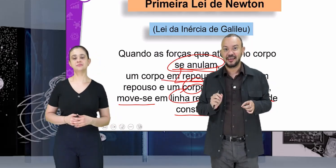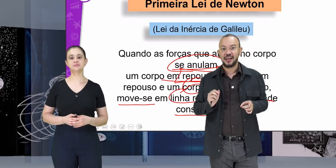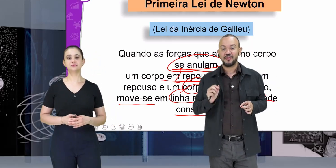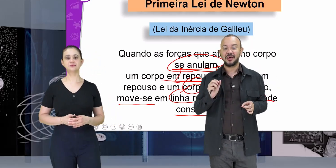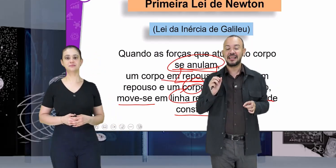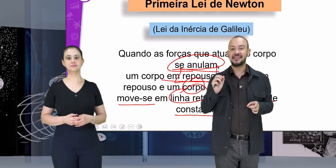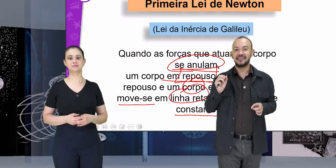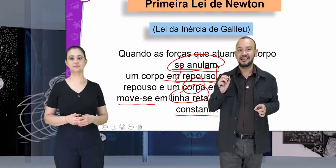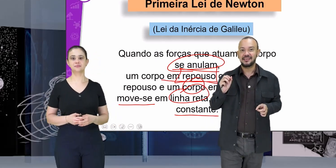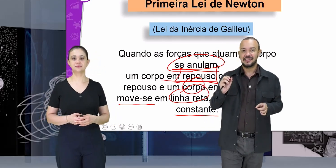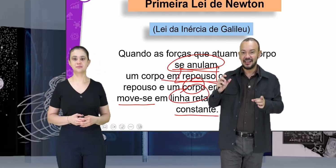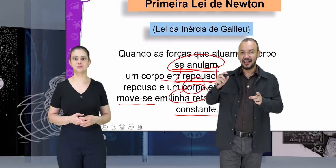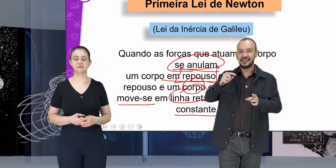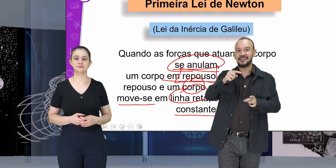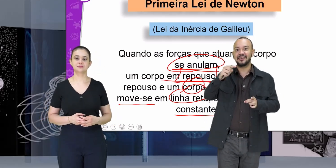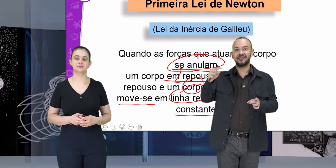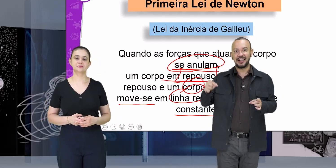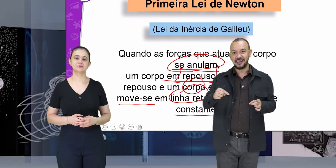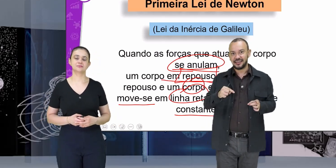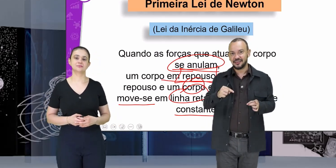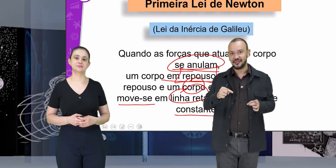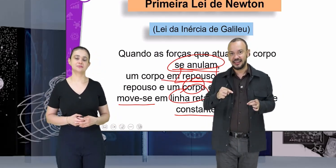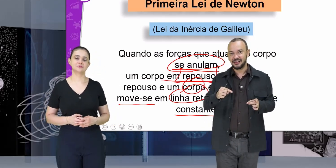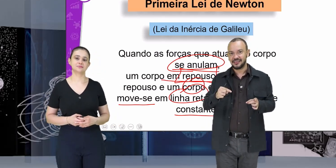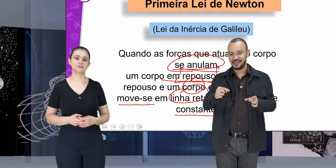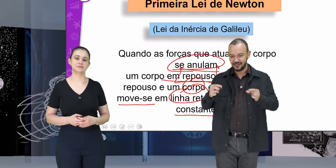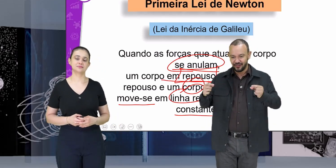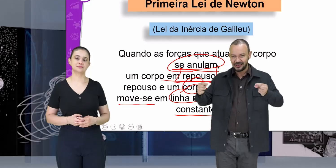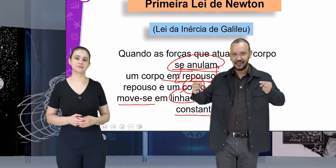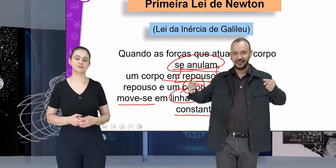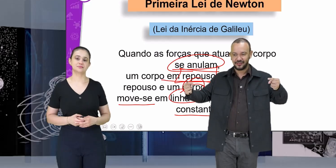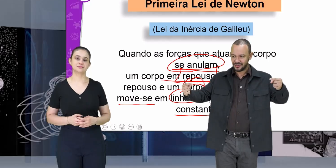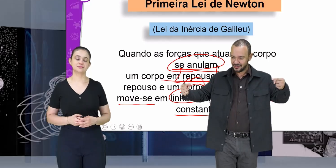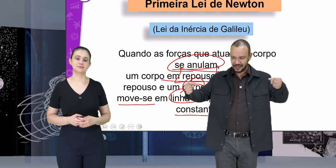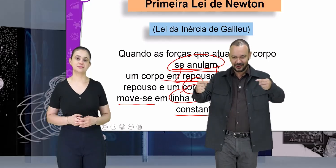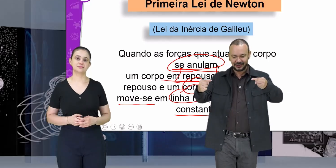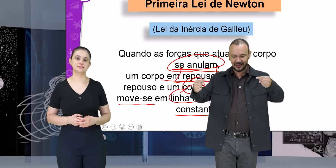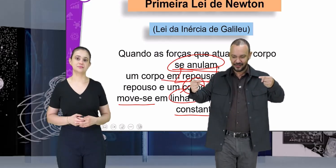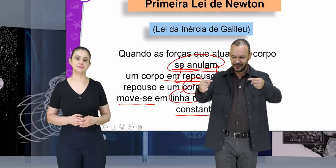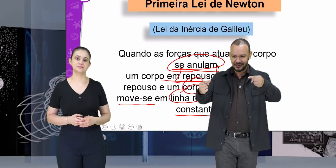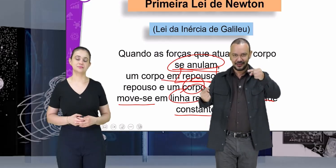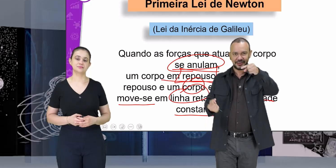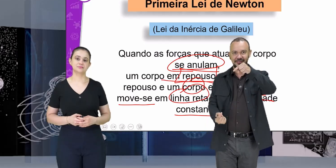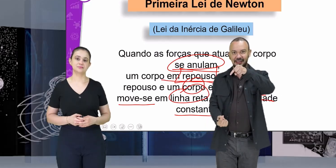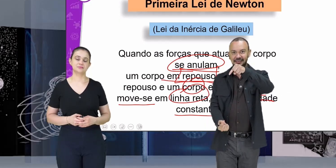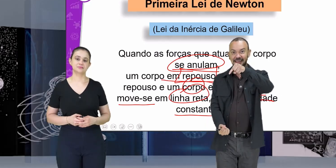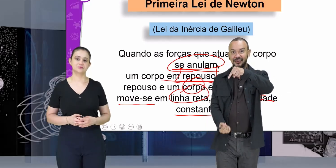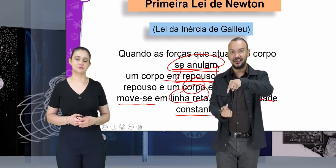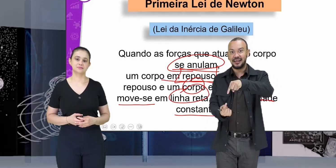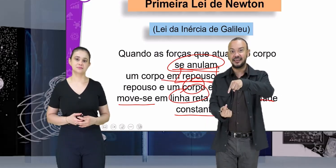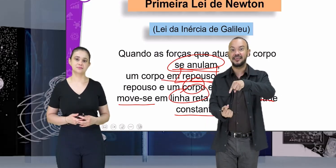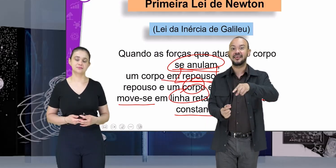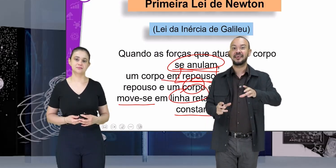agora. Mas se elas se anularem, né? Se considerando todas as direções e sentidos, elas se anularem,